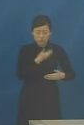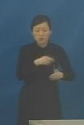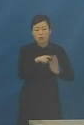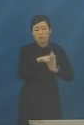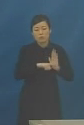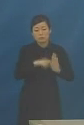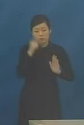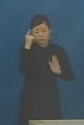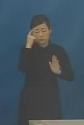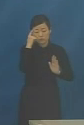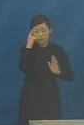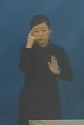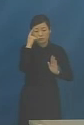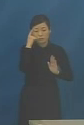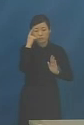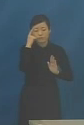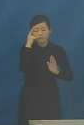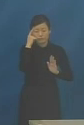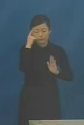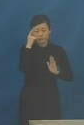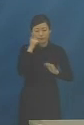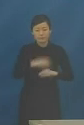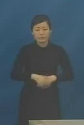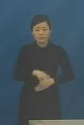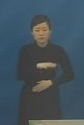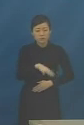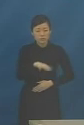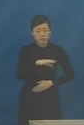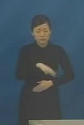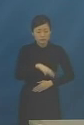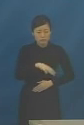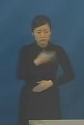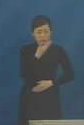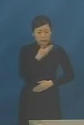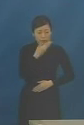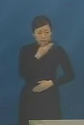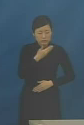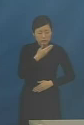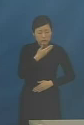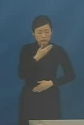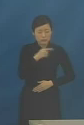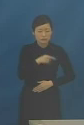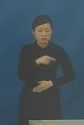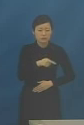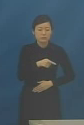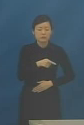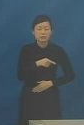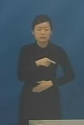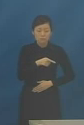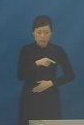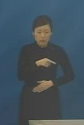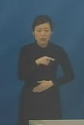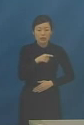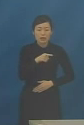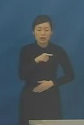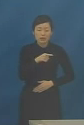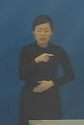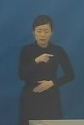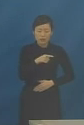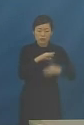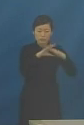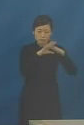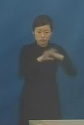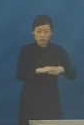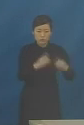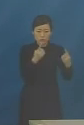ますまあこうしたあの焦点となりのところがどういう風にえま分文章の改定案を